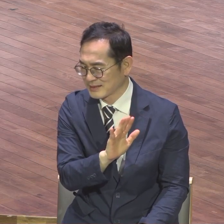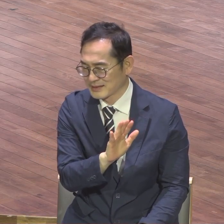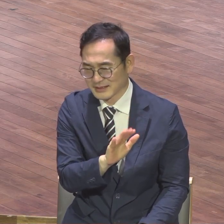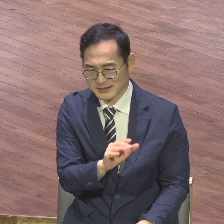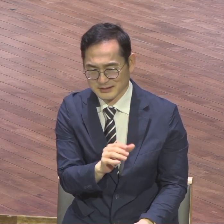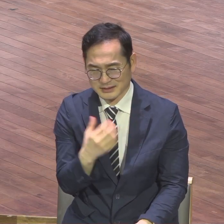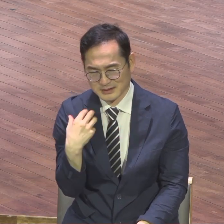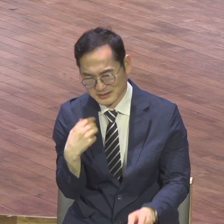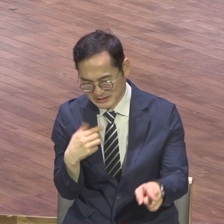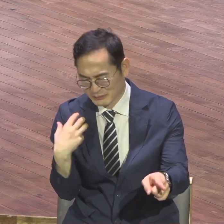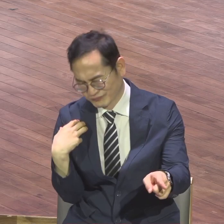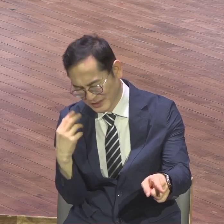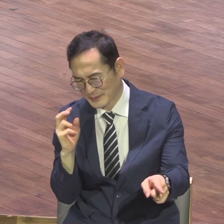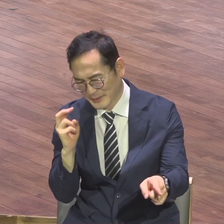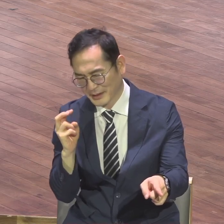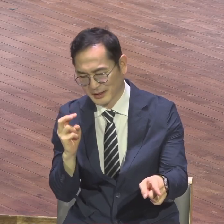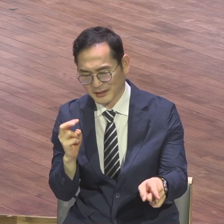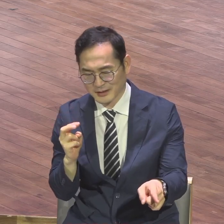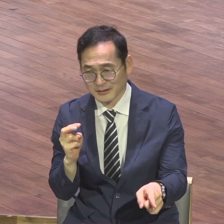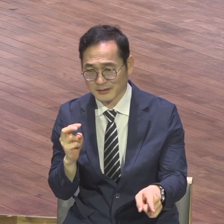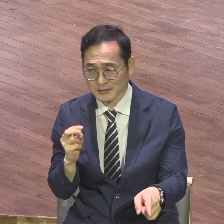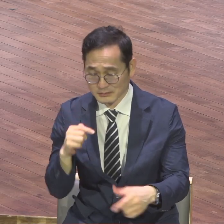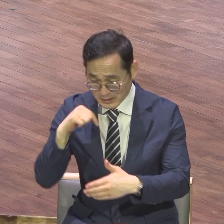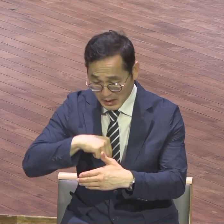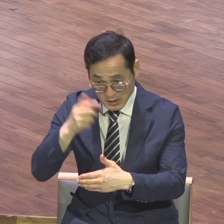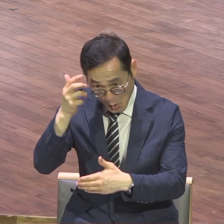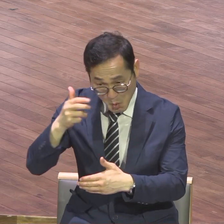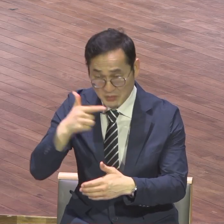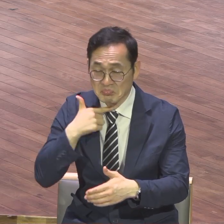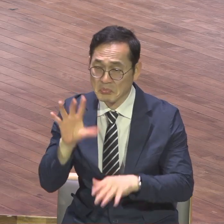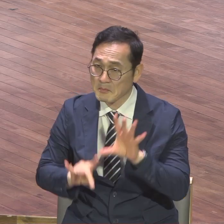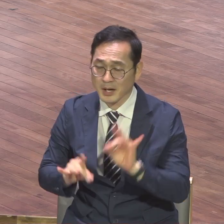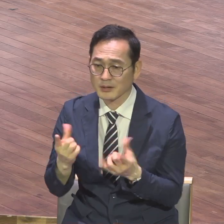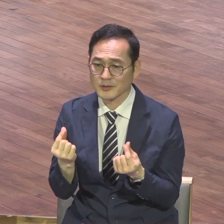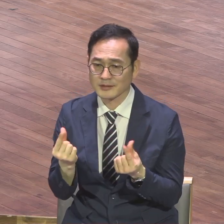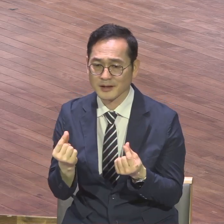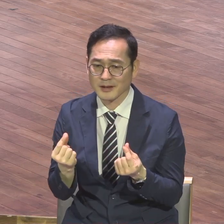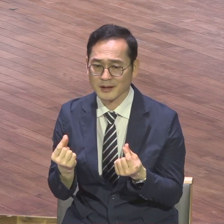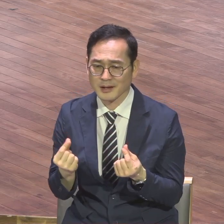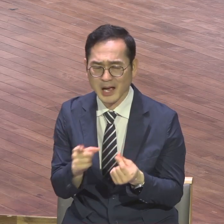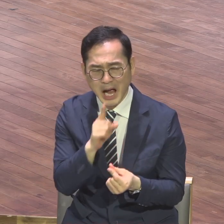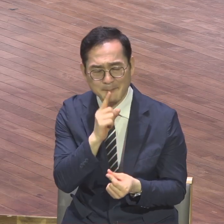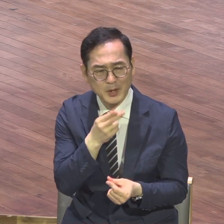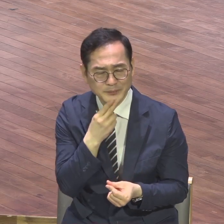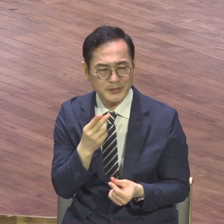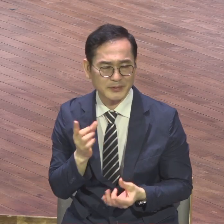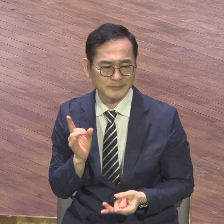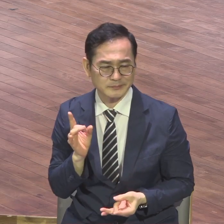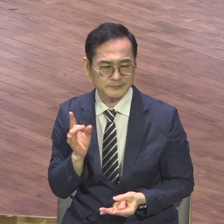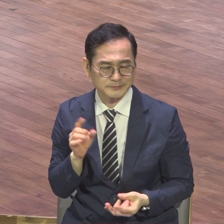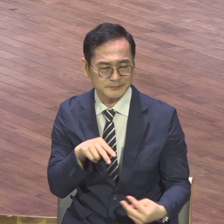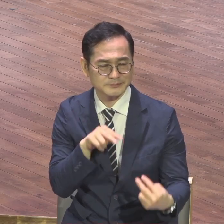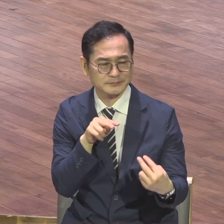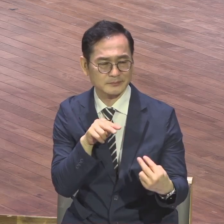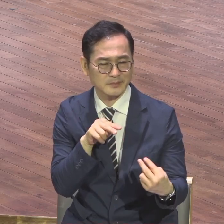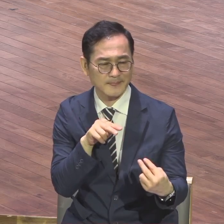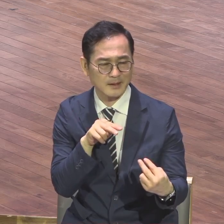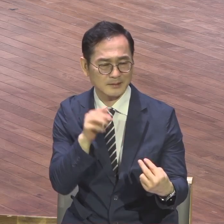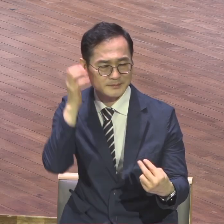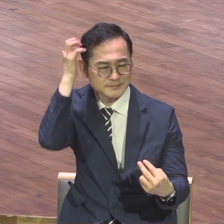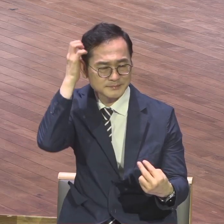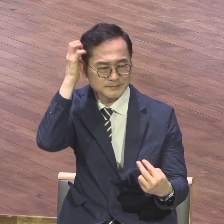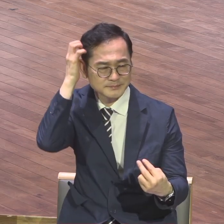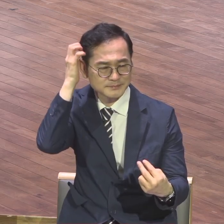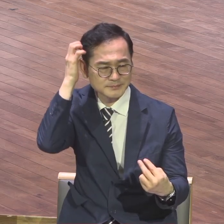부담 주지 마. 그 말은 내 영혼이 메말라 있어서 아무 할 말도 없고 그 할 시간도 없고 그런